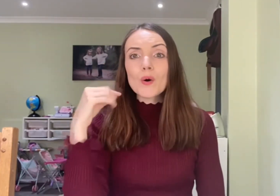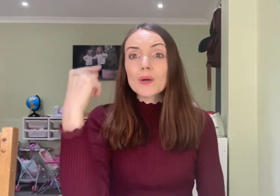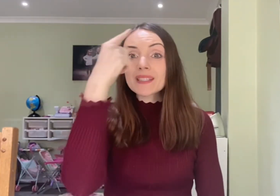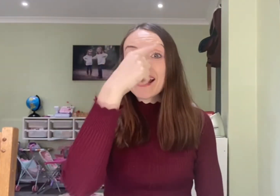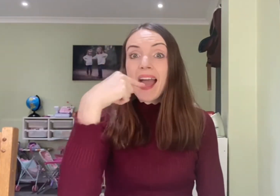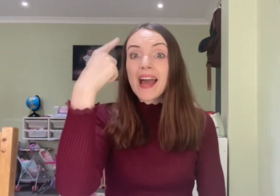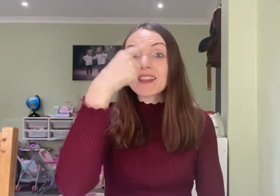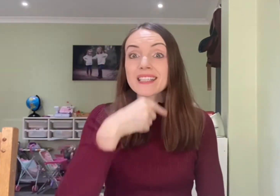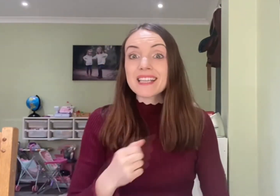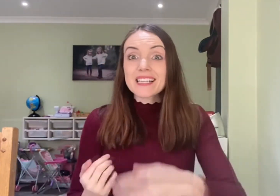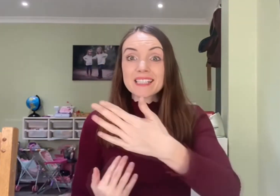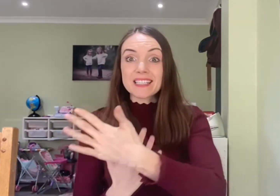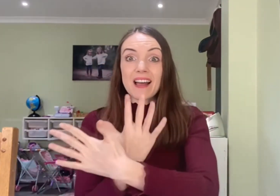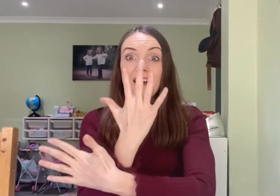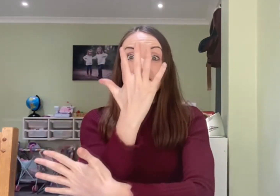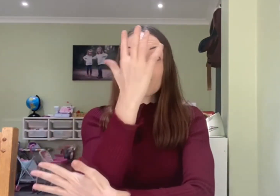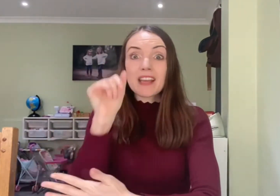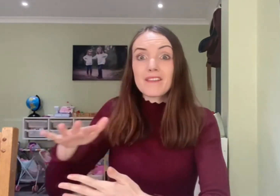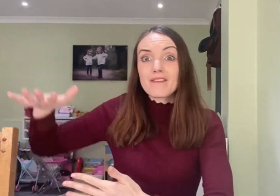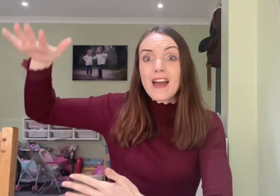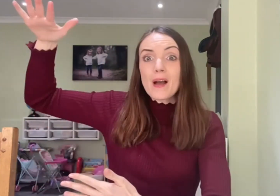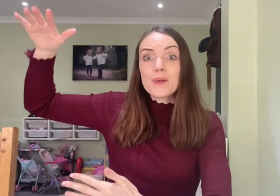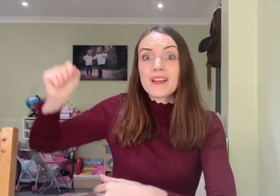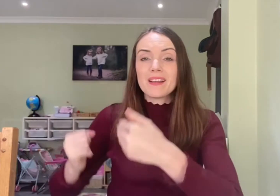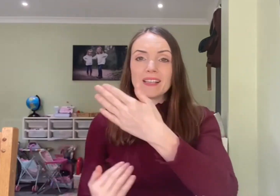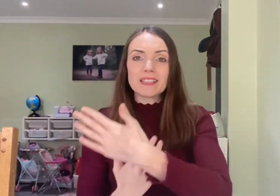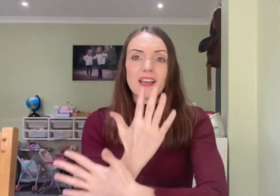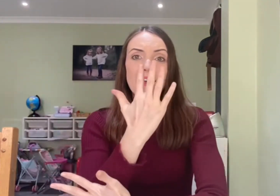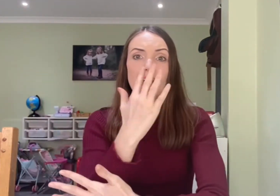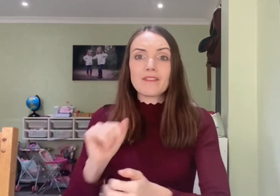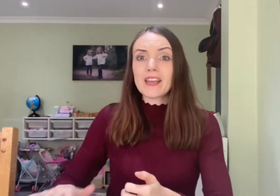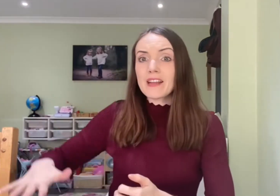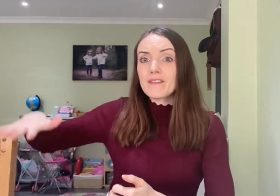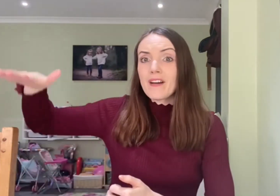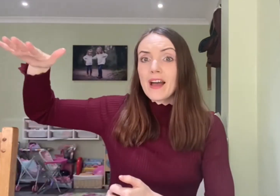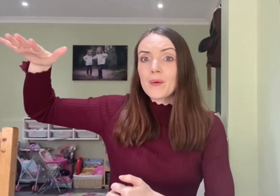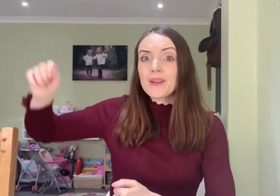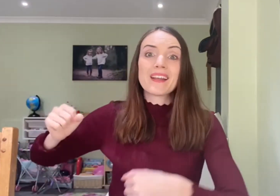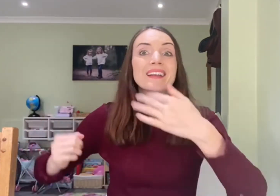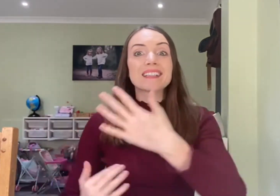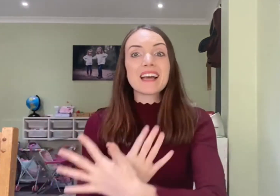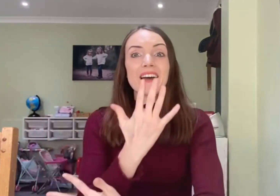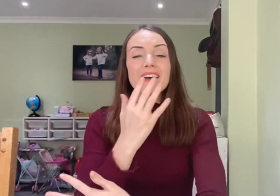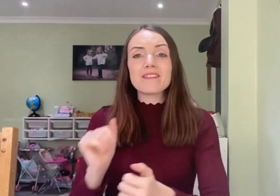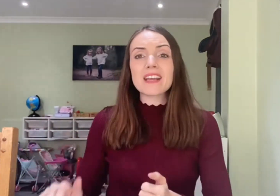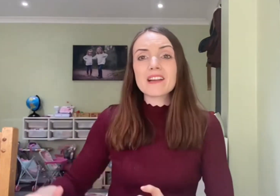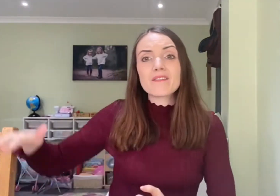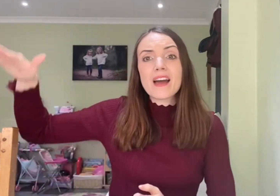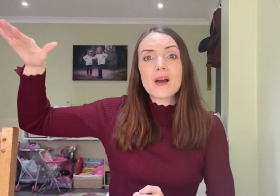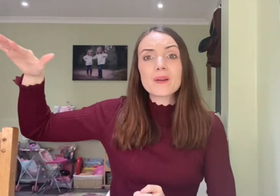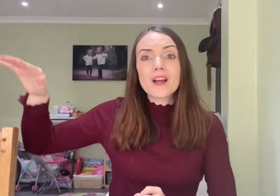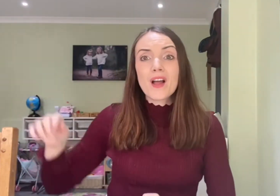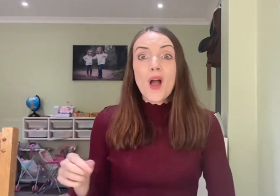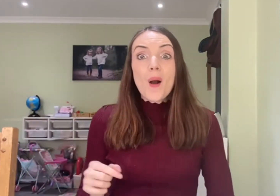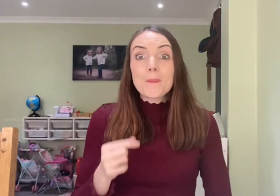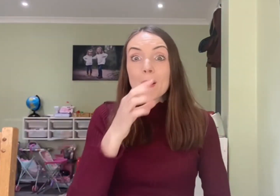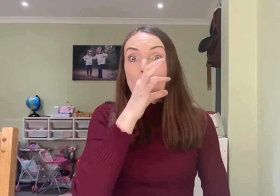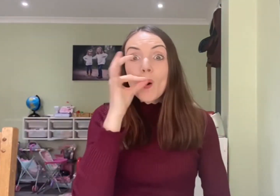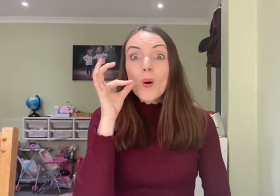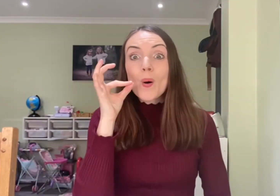Blodau hardd sy'n tyfu'n fawr, tyfu'n fawr, tyfu'n fawr.